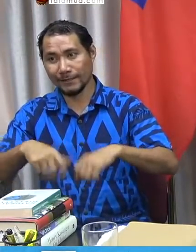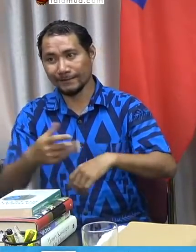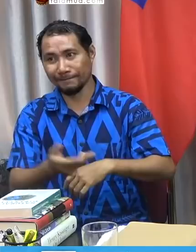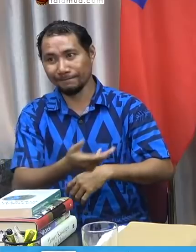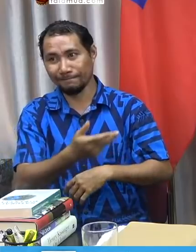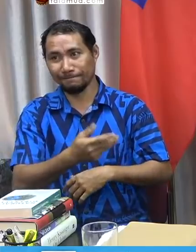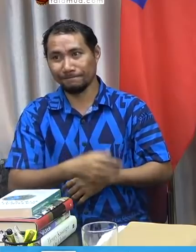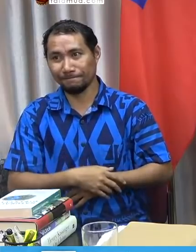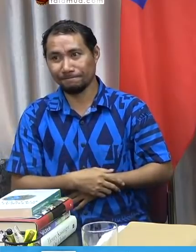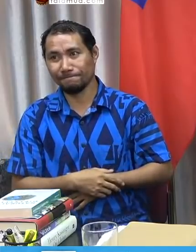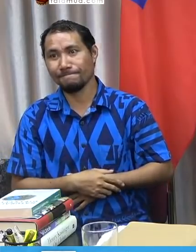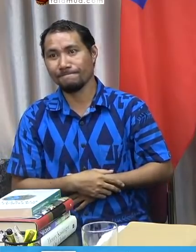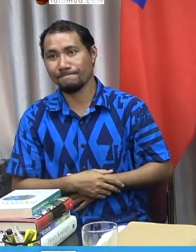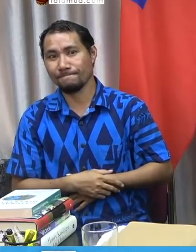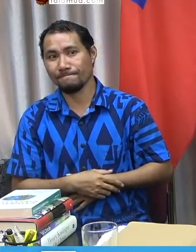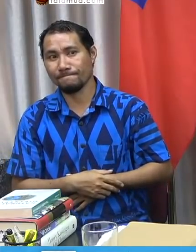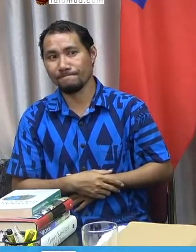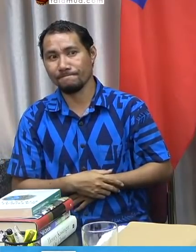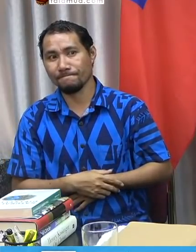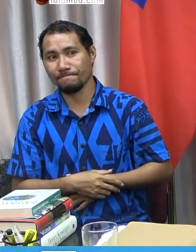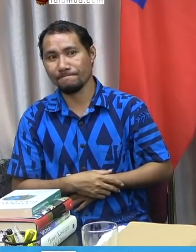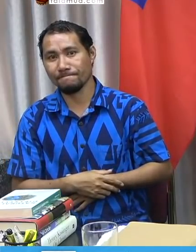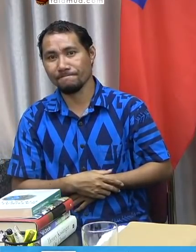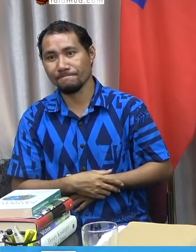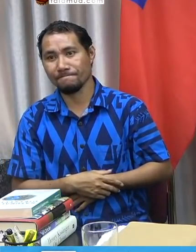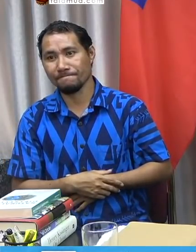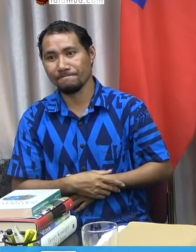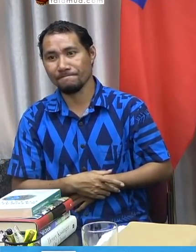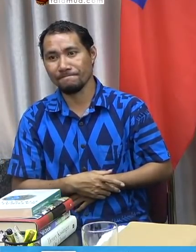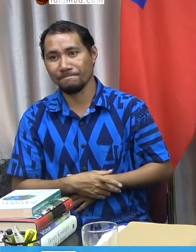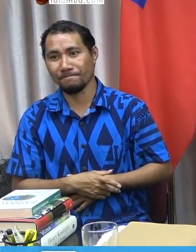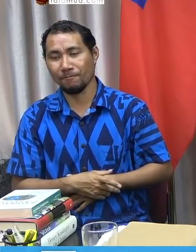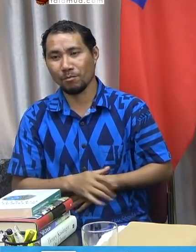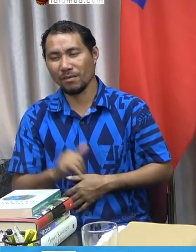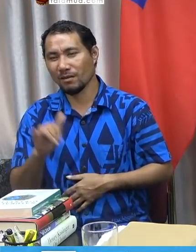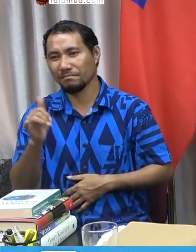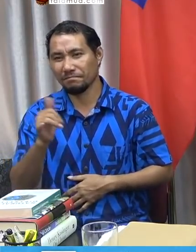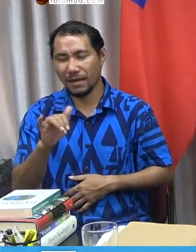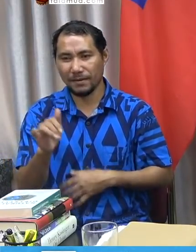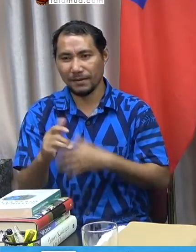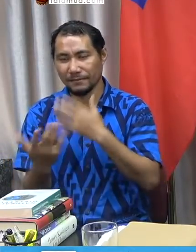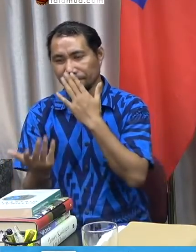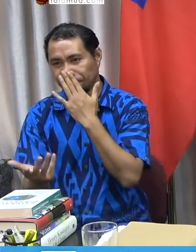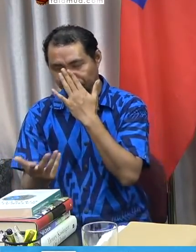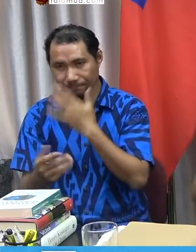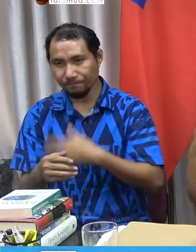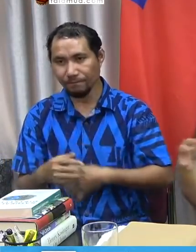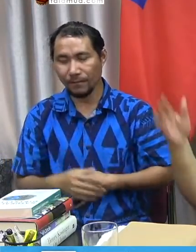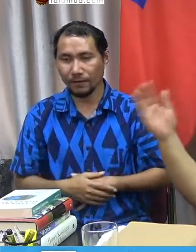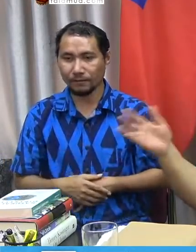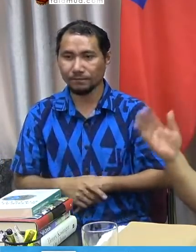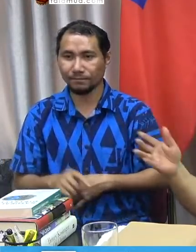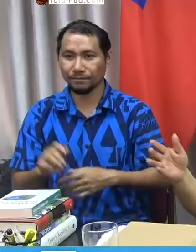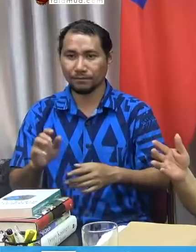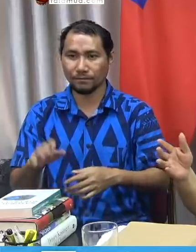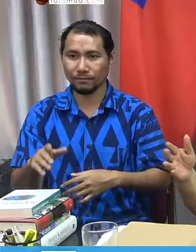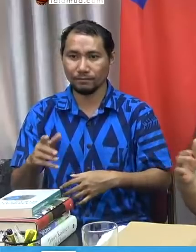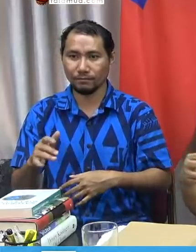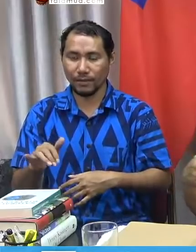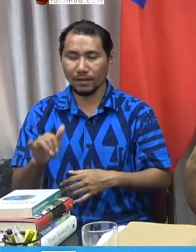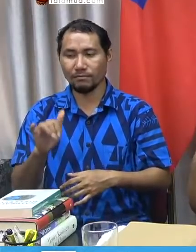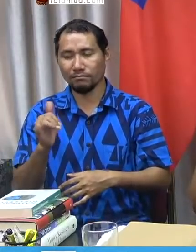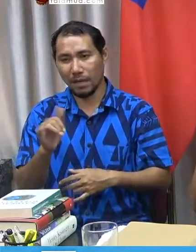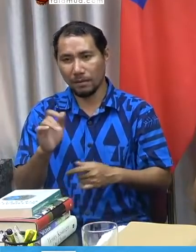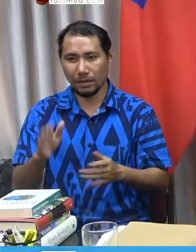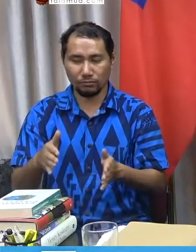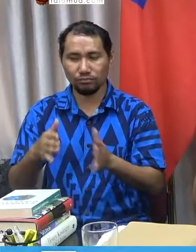Ai poi le atonu oni la sangal nai poi le o mena e o iai